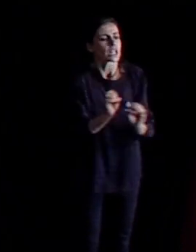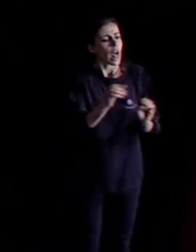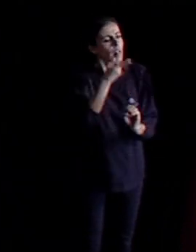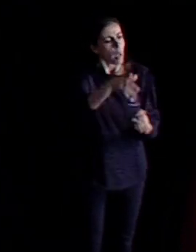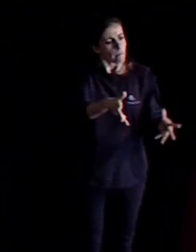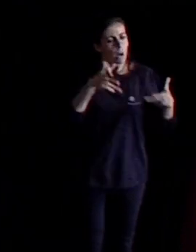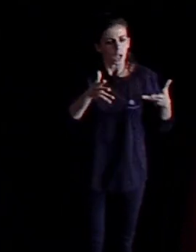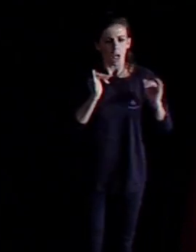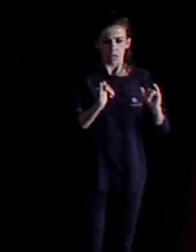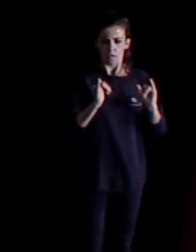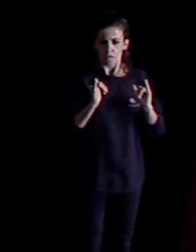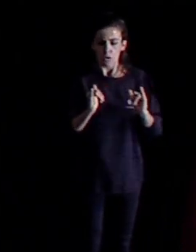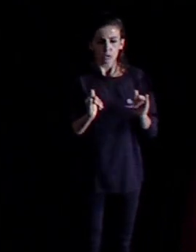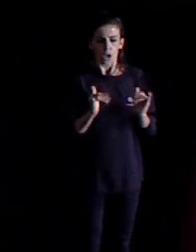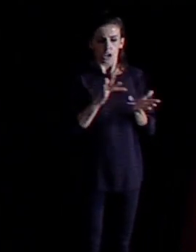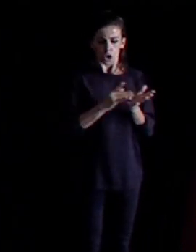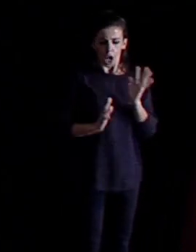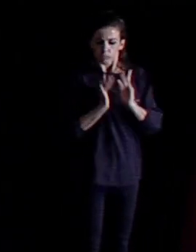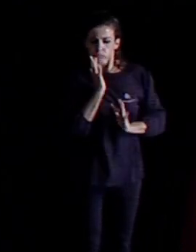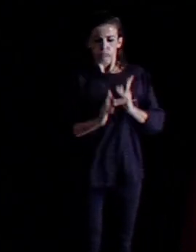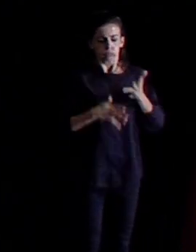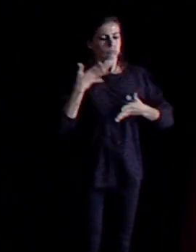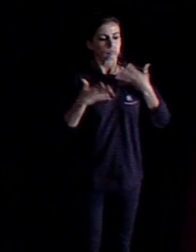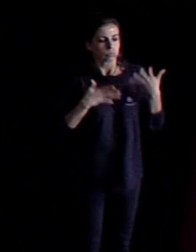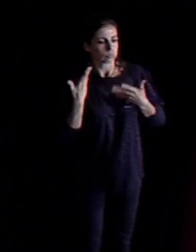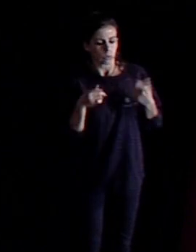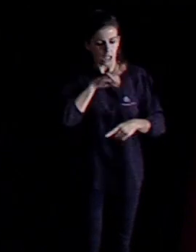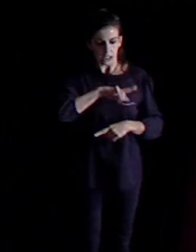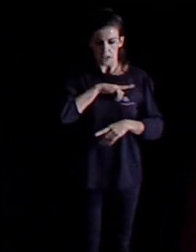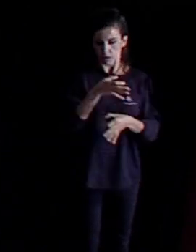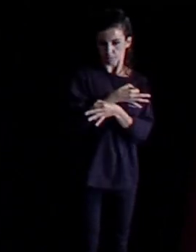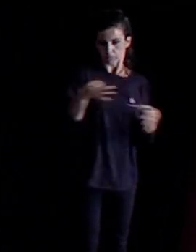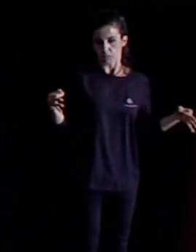y disfrutan y liberan adrenalina y se sienten divinos de la muerte.